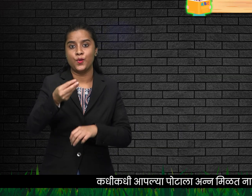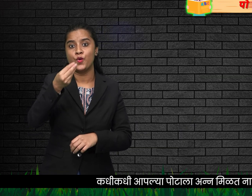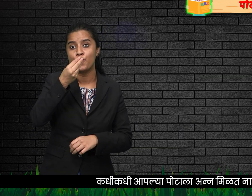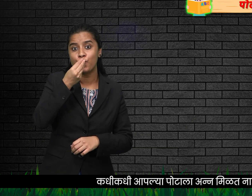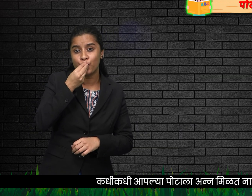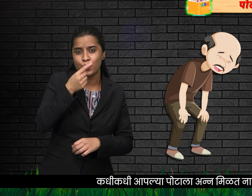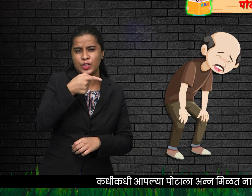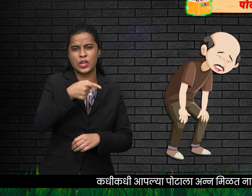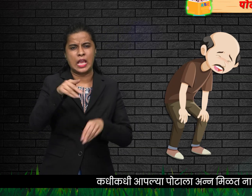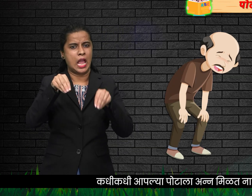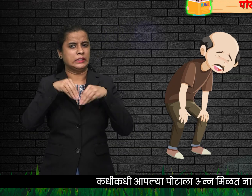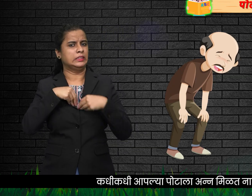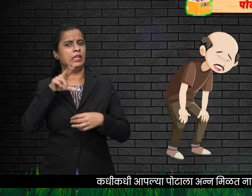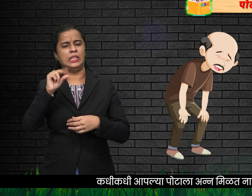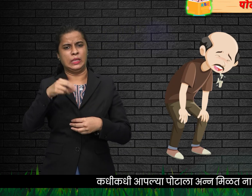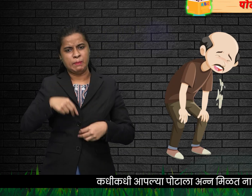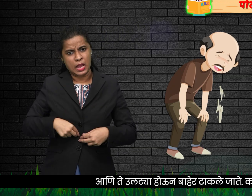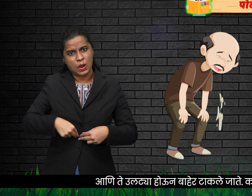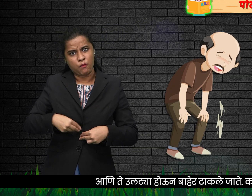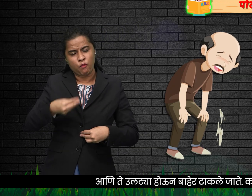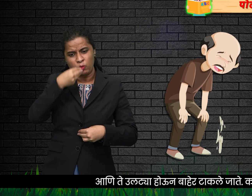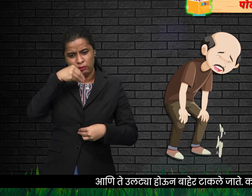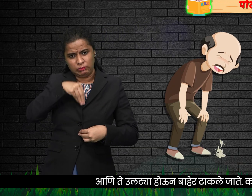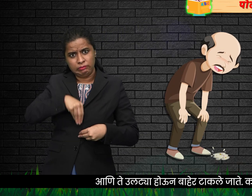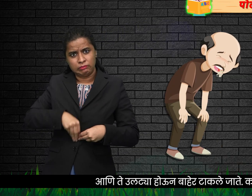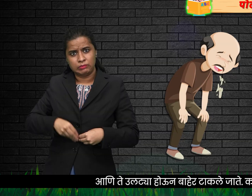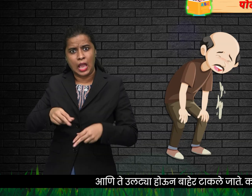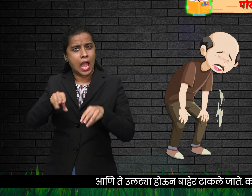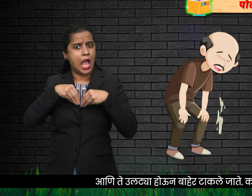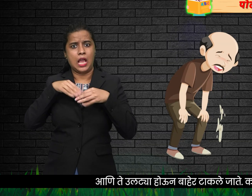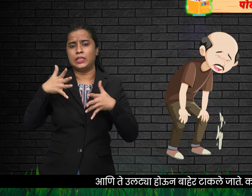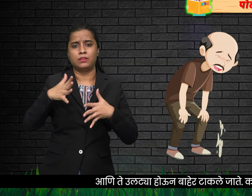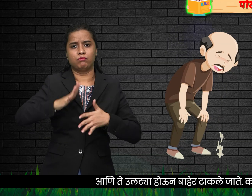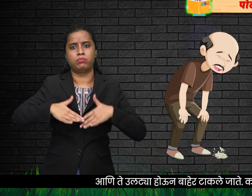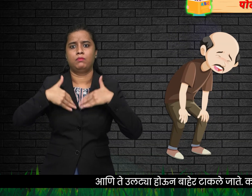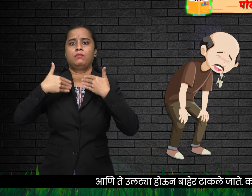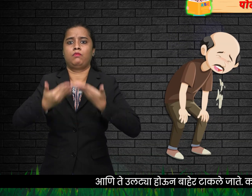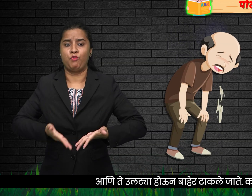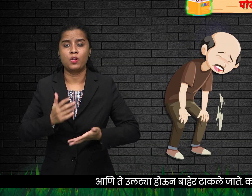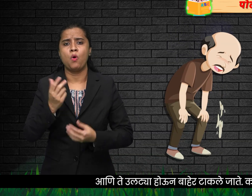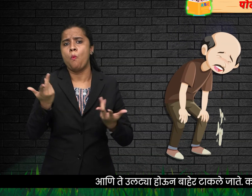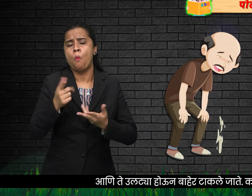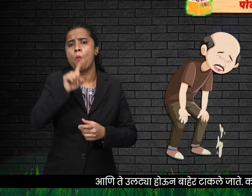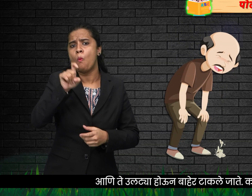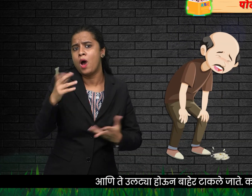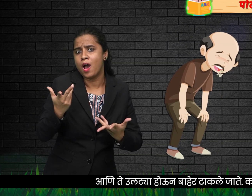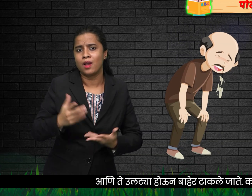कधीकधी आपल्या पोटाला अन्न मिळत नाही आणि ते उलट्या होऊन बाहेर टाकले जाते. का?